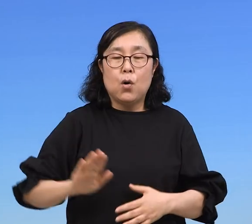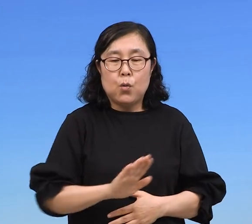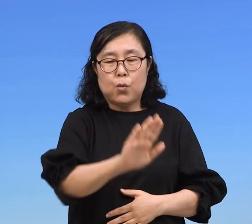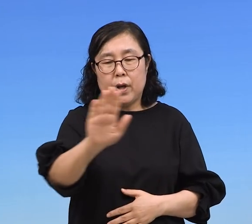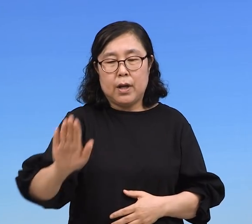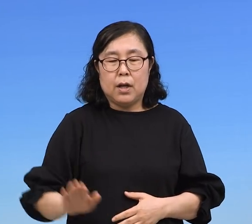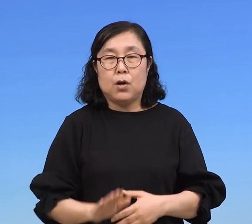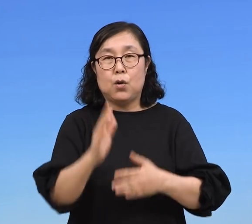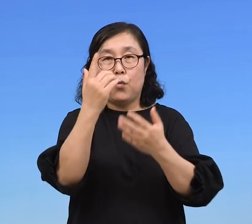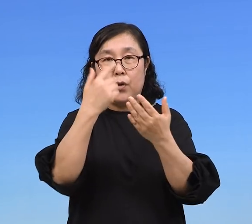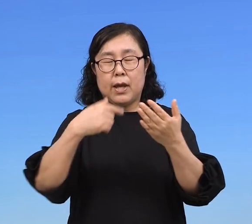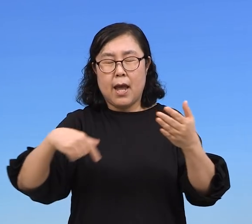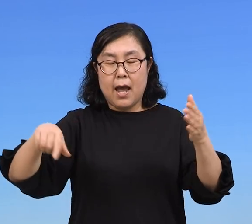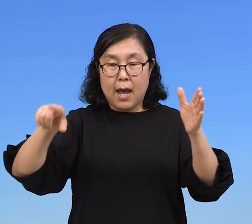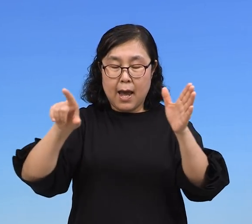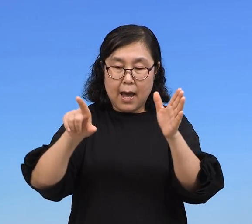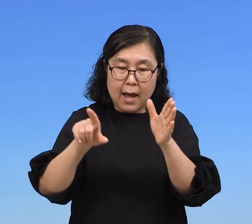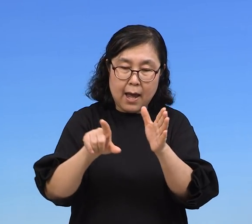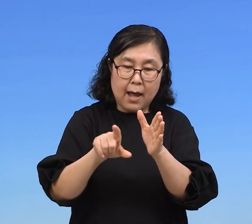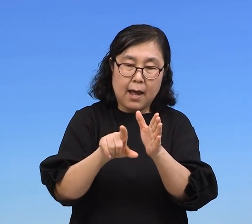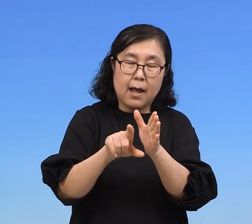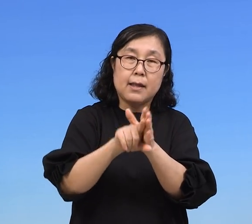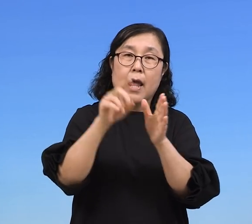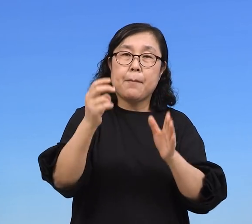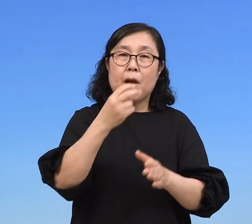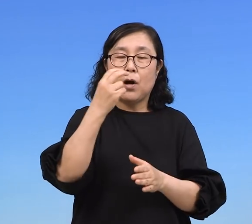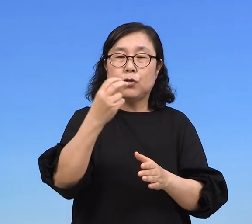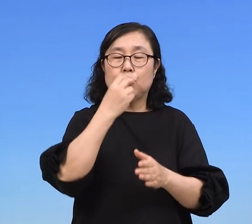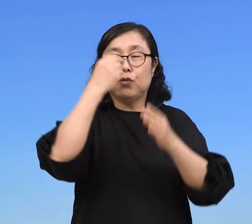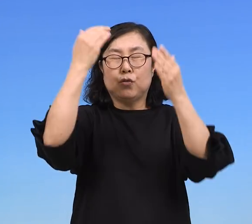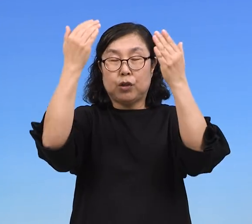우리를 위해 생명 주셨네.